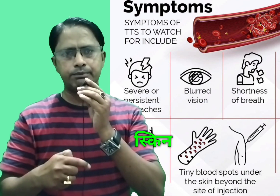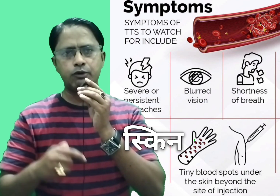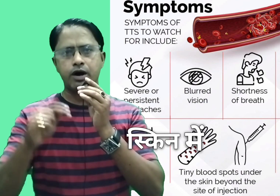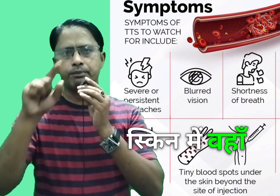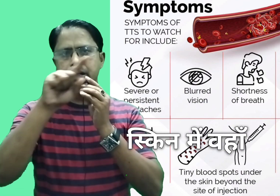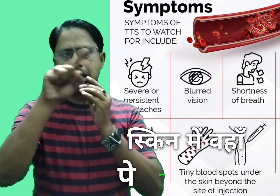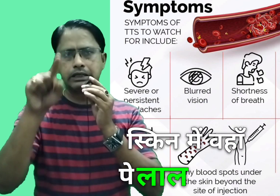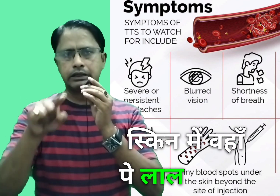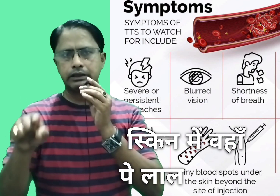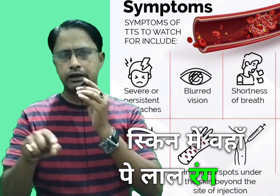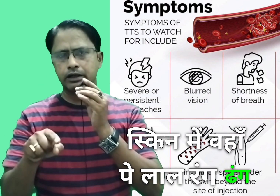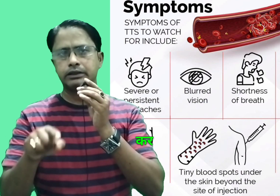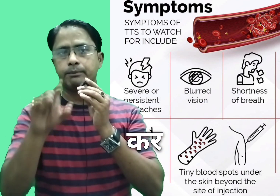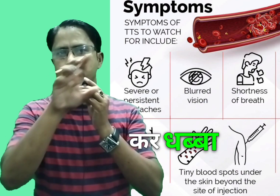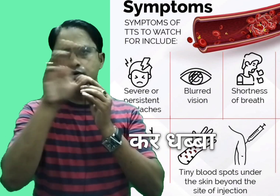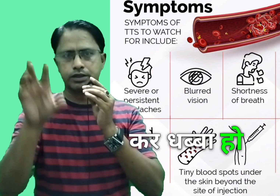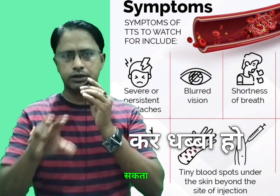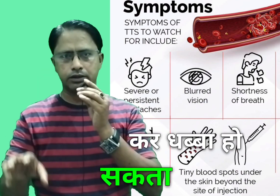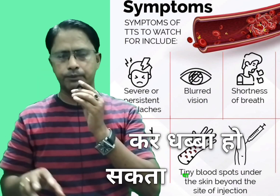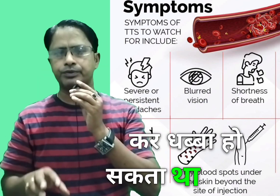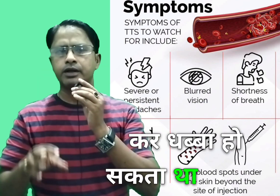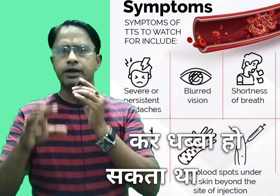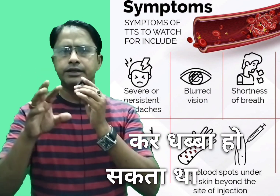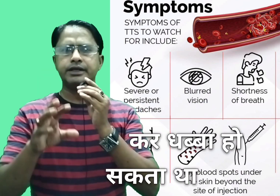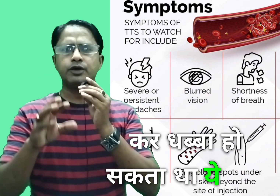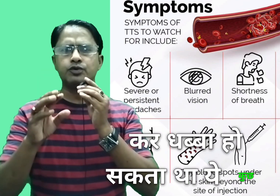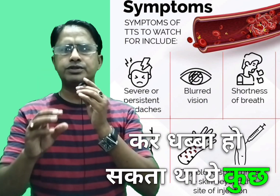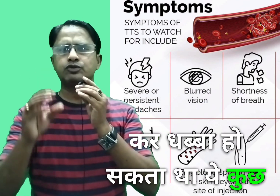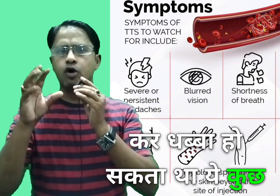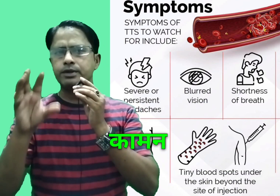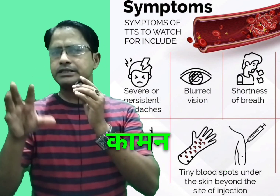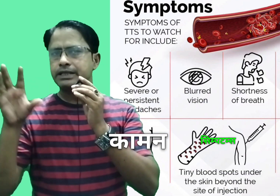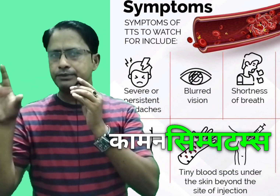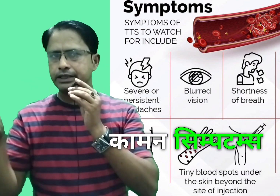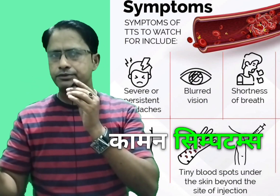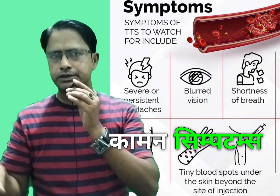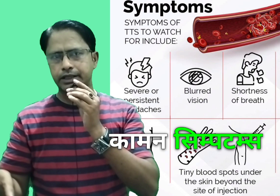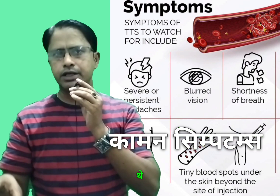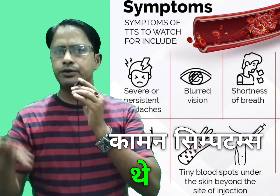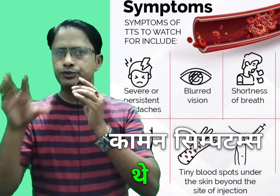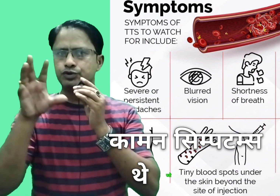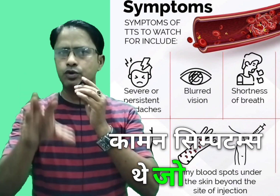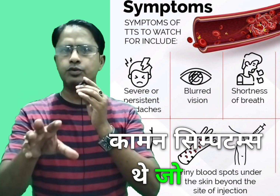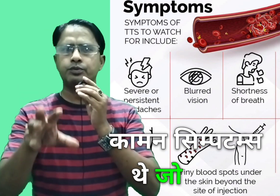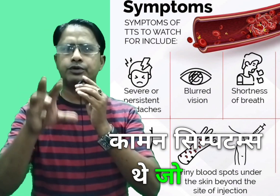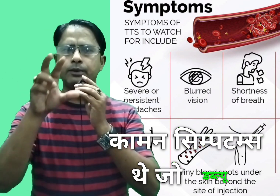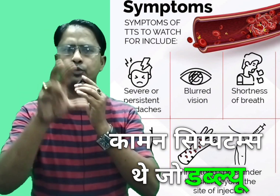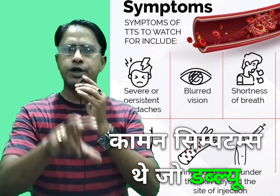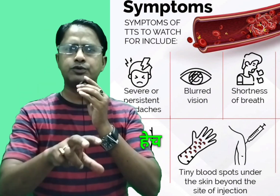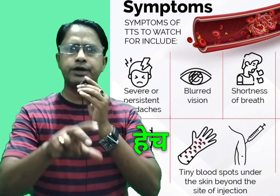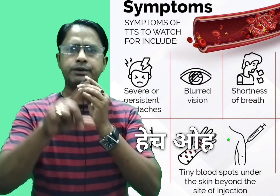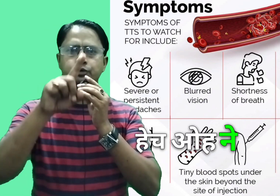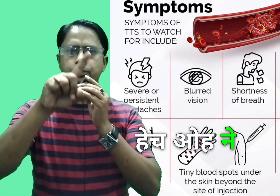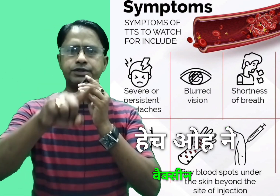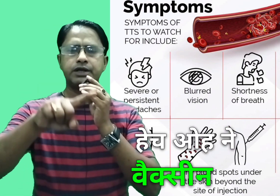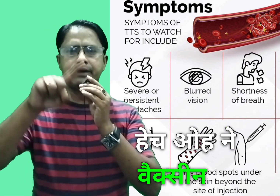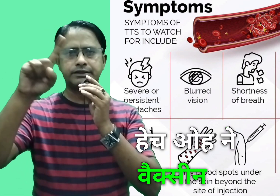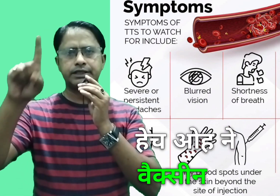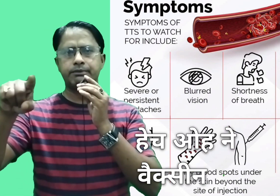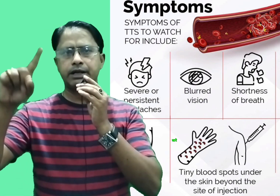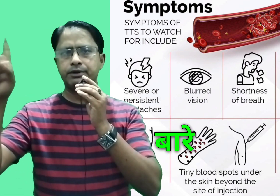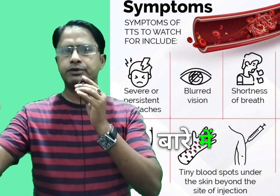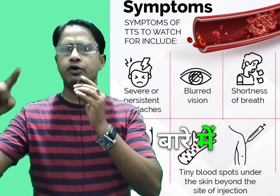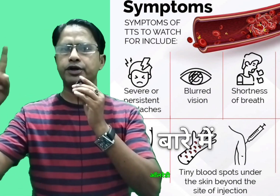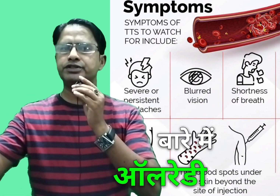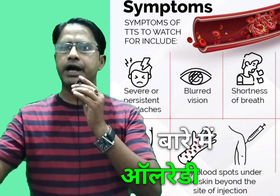थी स्किन में वहाँ पे लाल रंग का धब्बा हो सकता था। ये कुछ कॉमन सिम्टम्स थे जो WHO ने कोविशील्ड